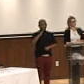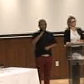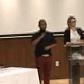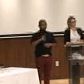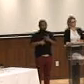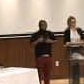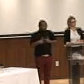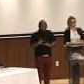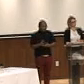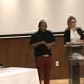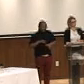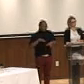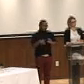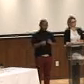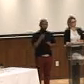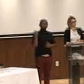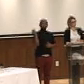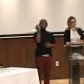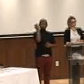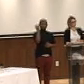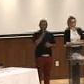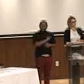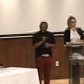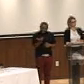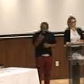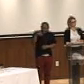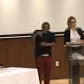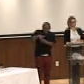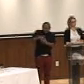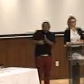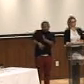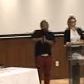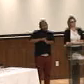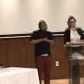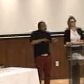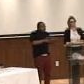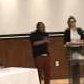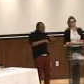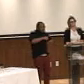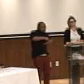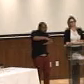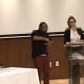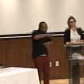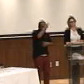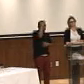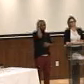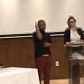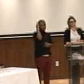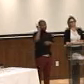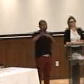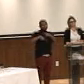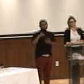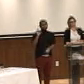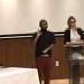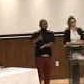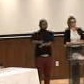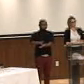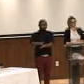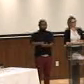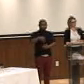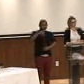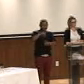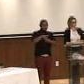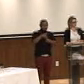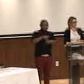é importante. Se a gente quer fazer eleição, é preciso preparar as pessoas para assumir esses cargos. A eleição é um momento maravilhoso, é um